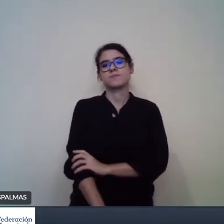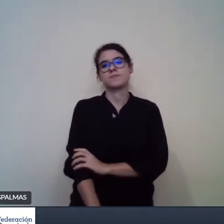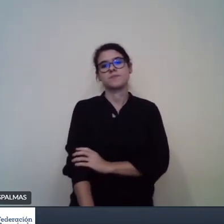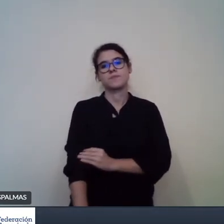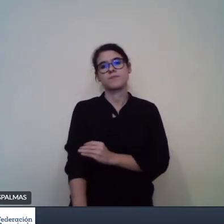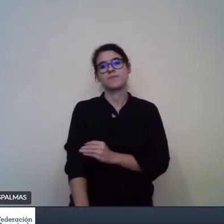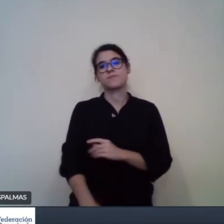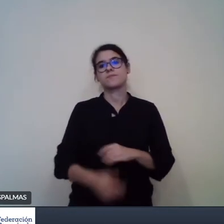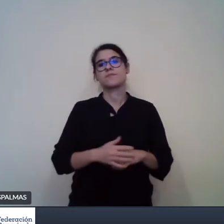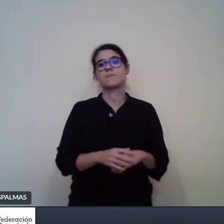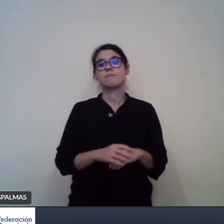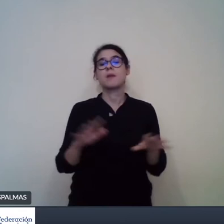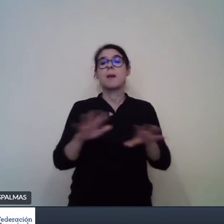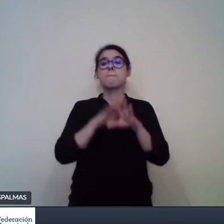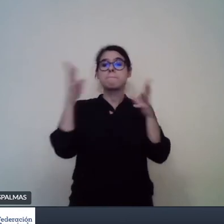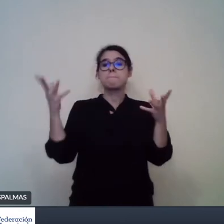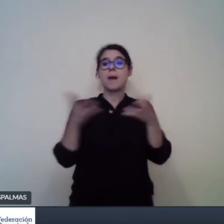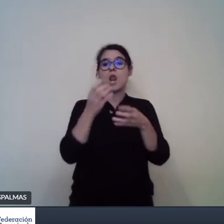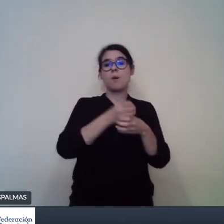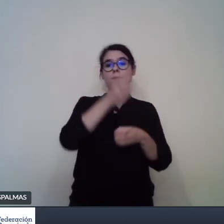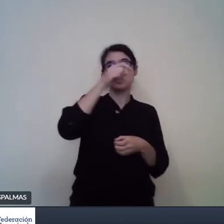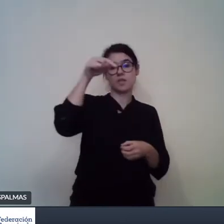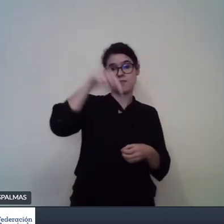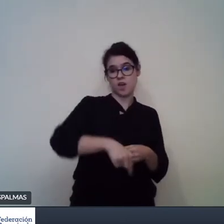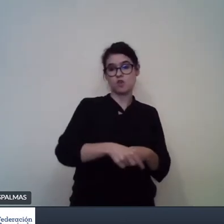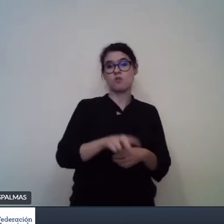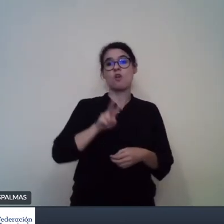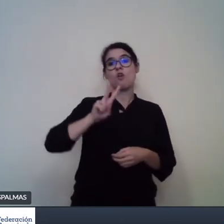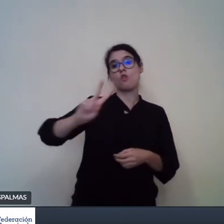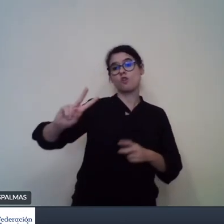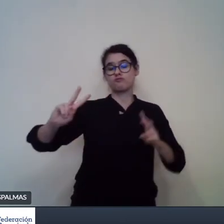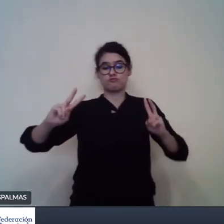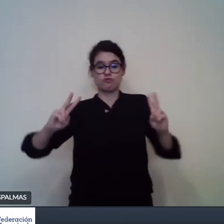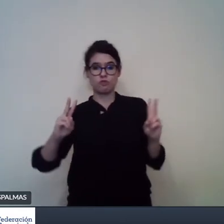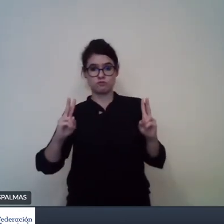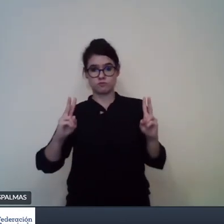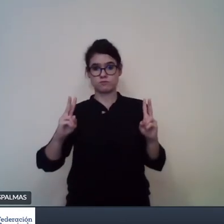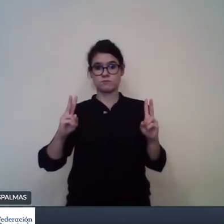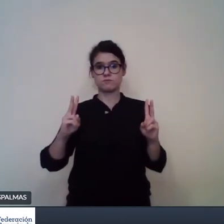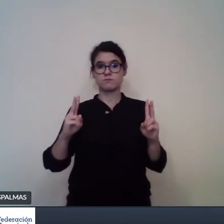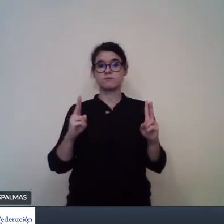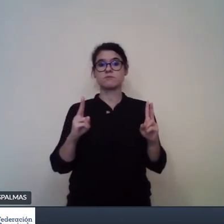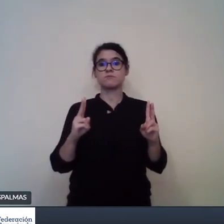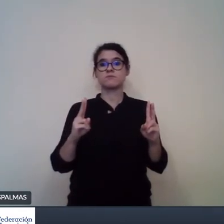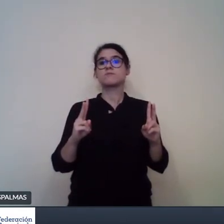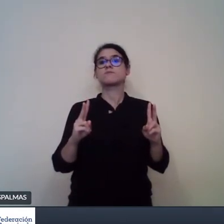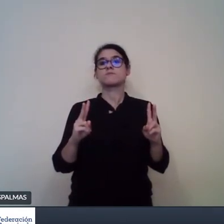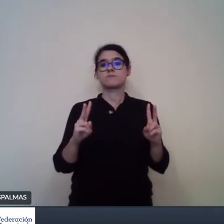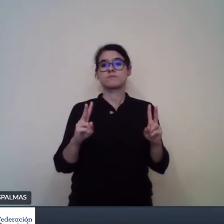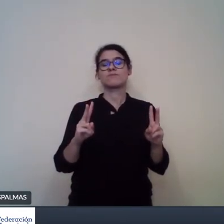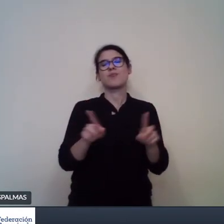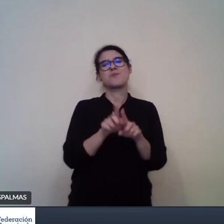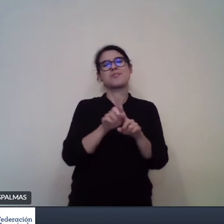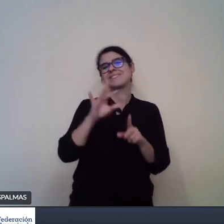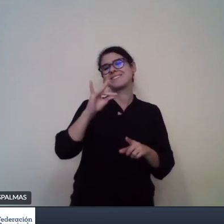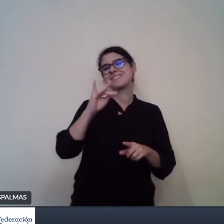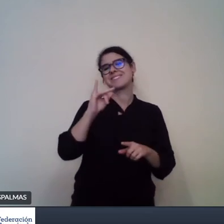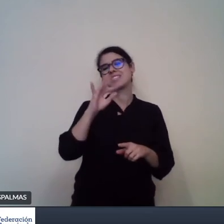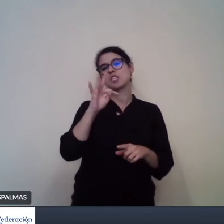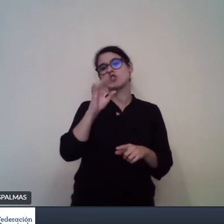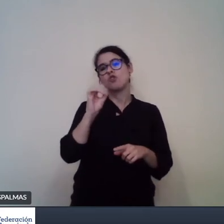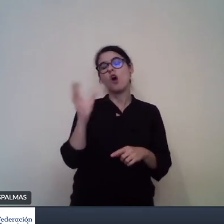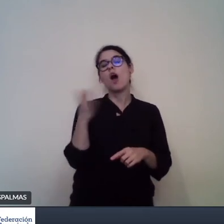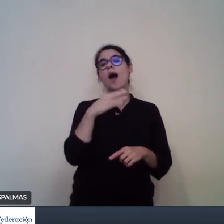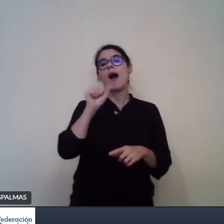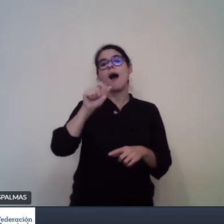Balón a poste bajo, 2x2, esta situación de 2x2, bueno, Sito Alonso lo hacía mucho, hay muchos equipos que lo